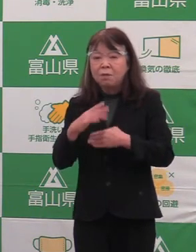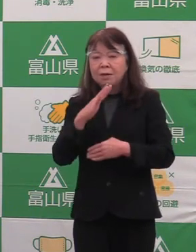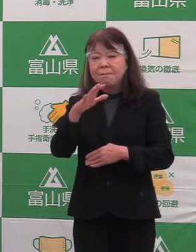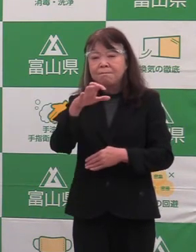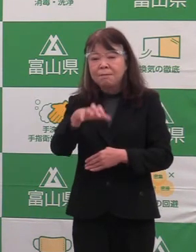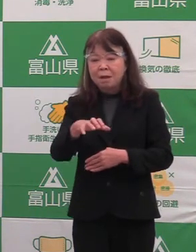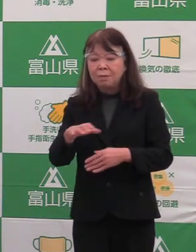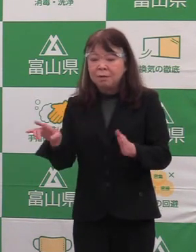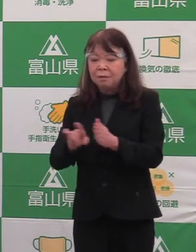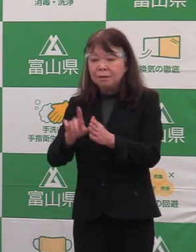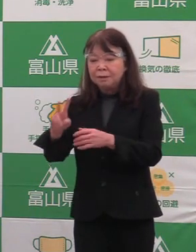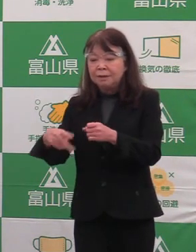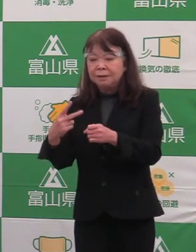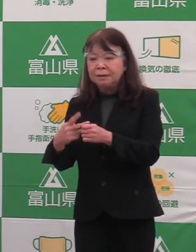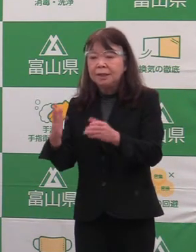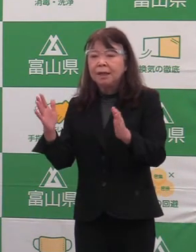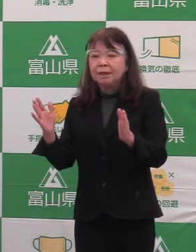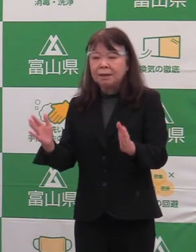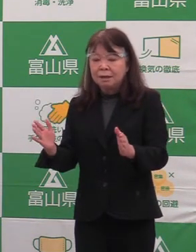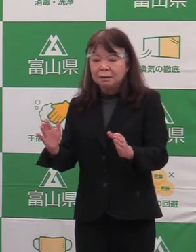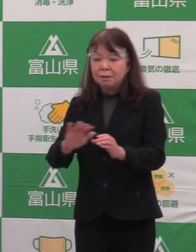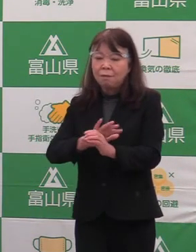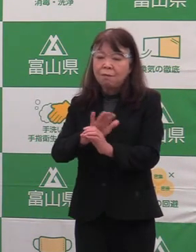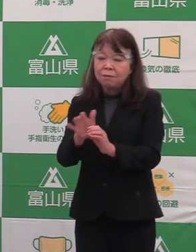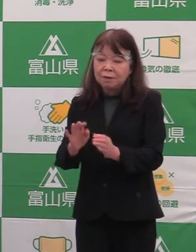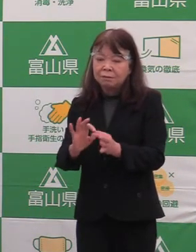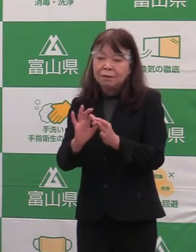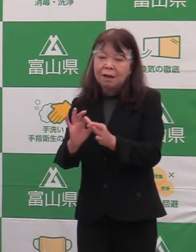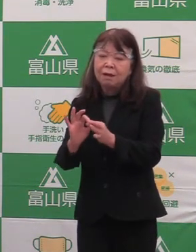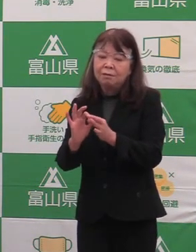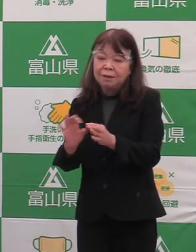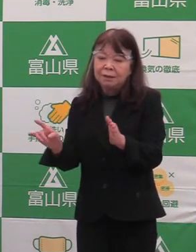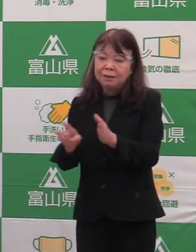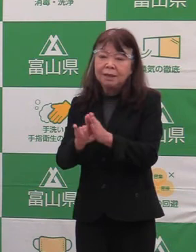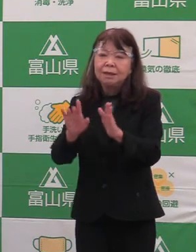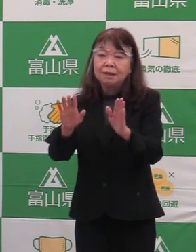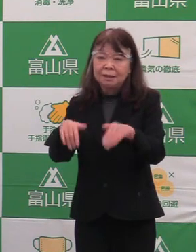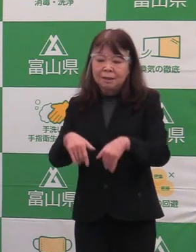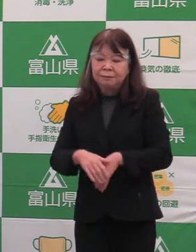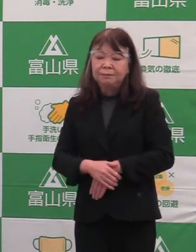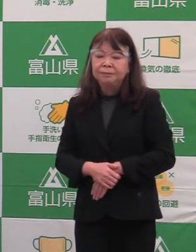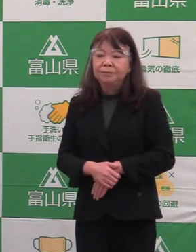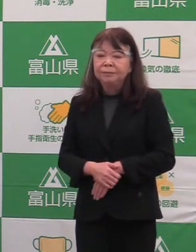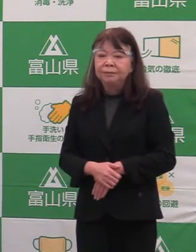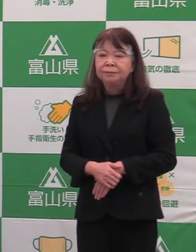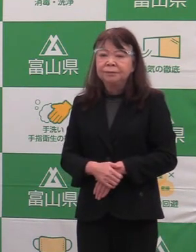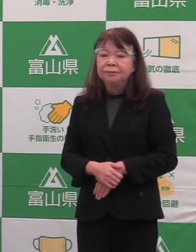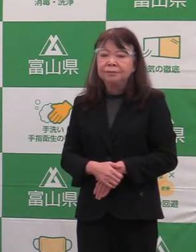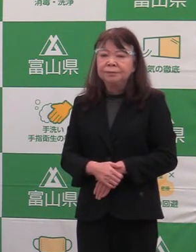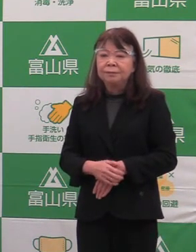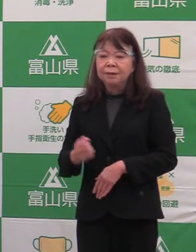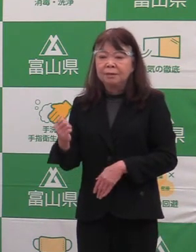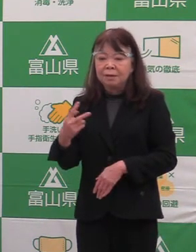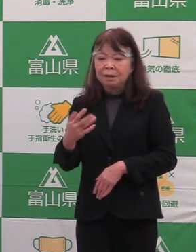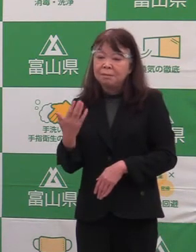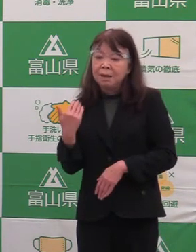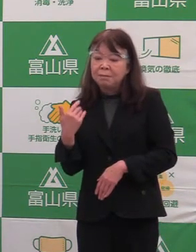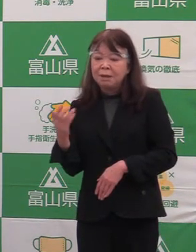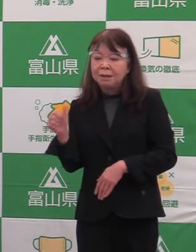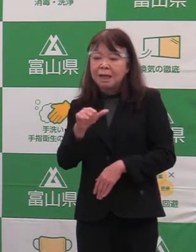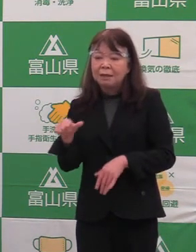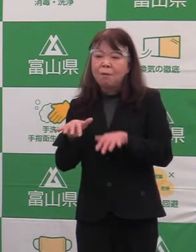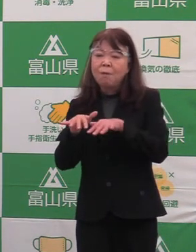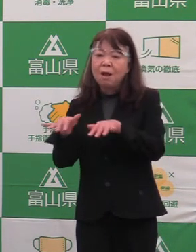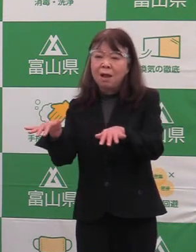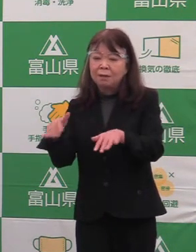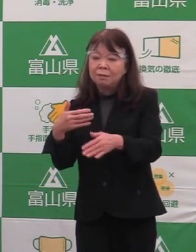まで2年近いコロナとの対応、そして第5波